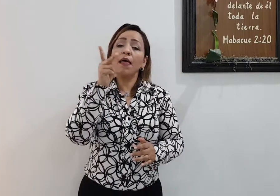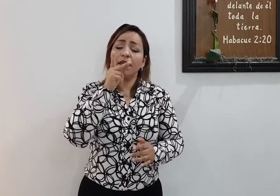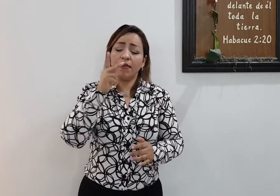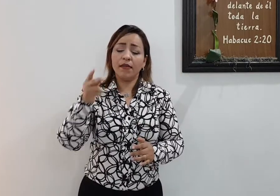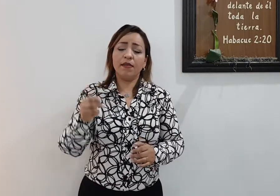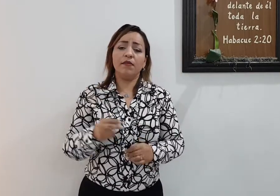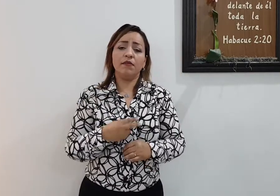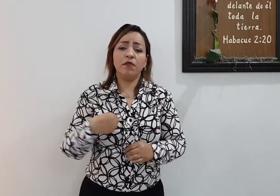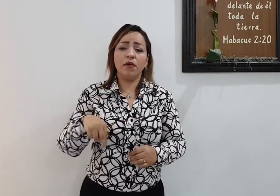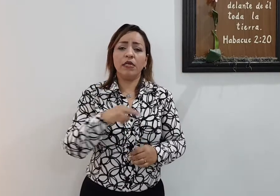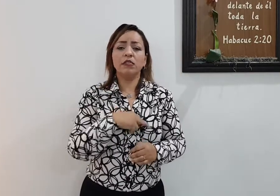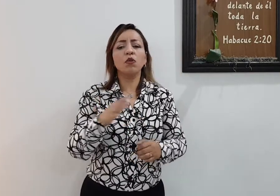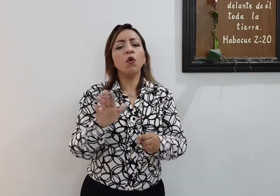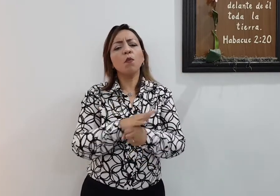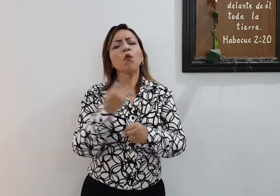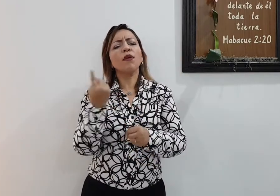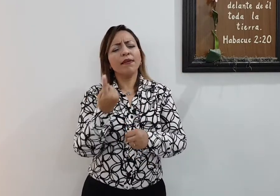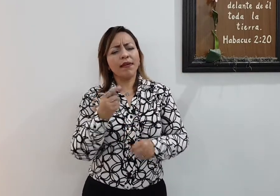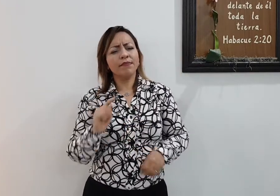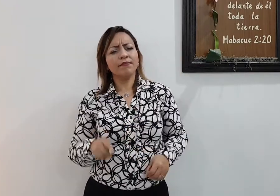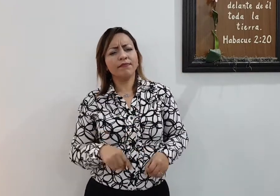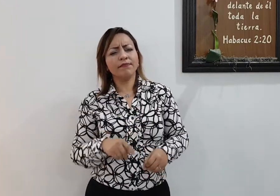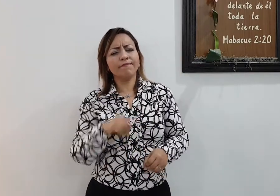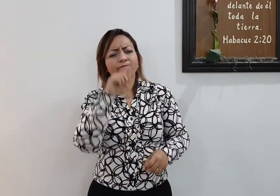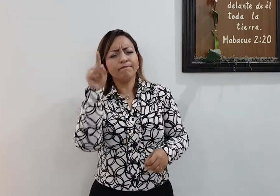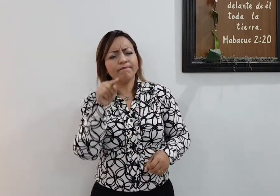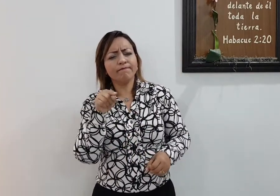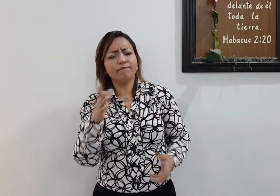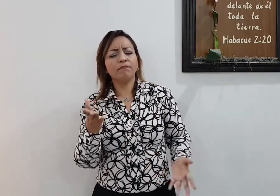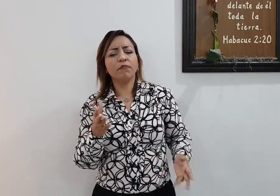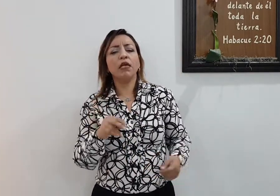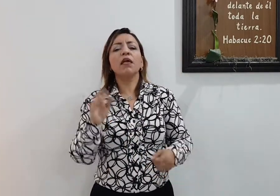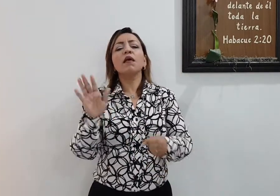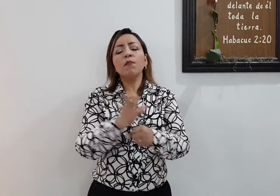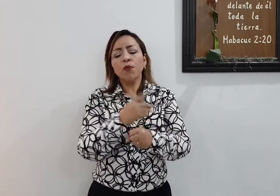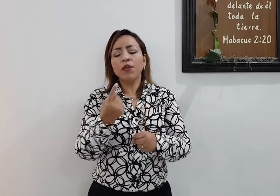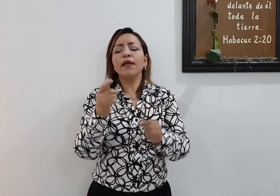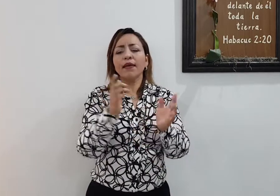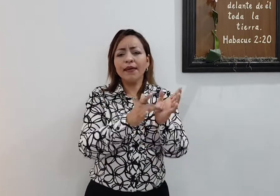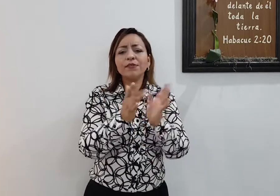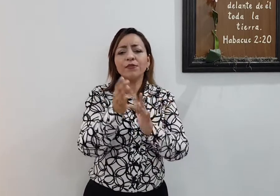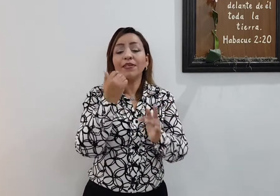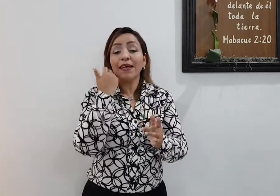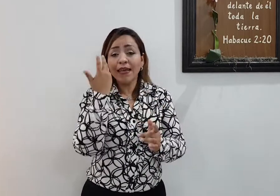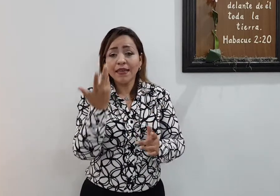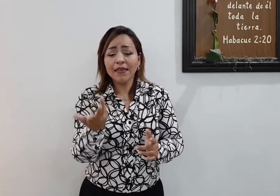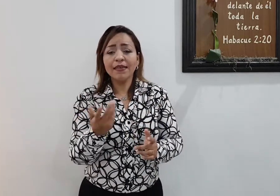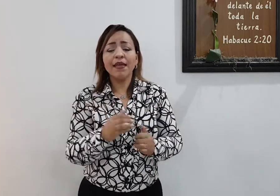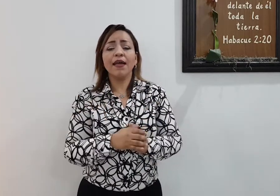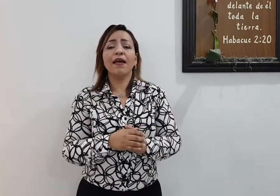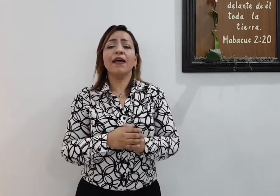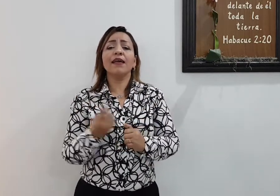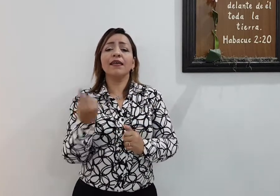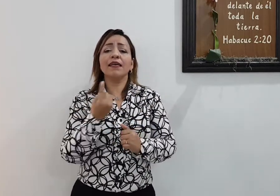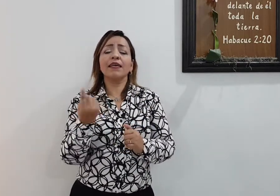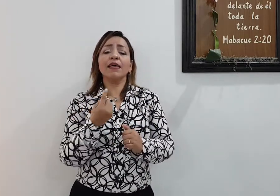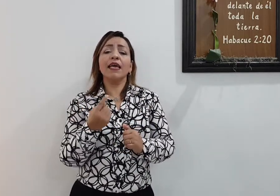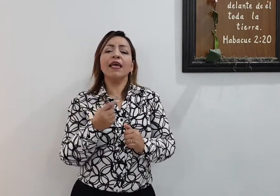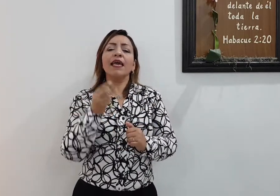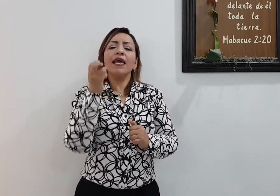una de las necesidades más grandes que tiene el ser humano, la relación de padre-hijo. Orar a